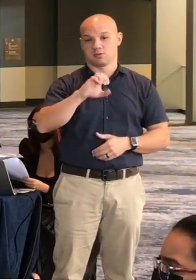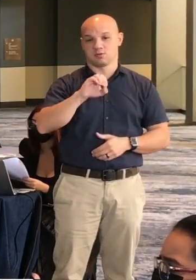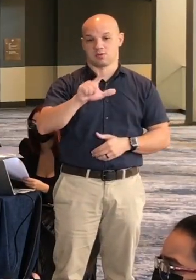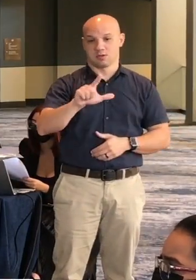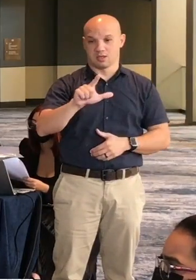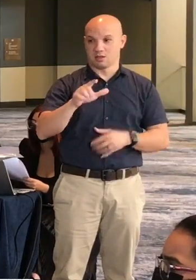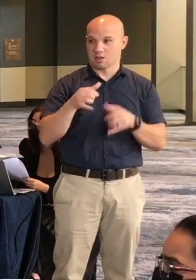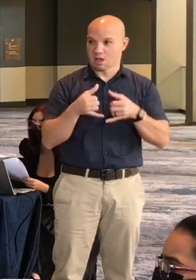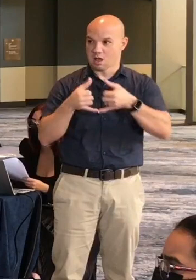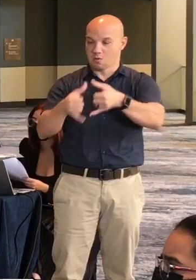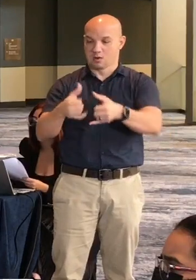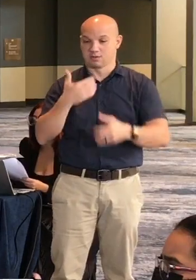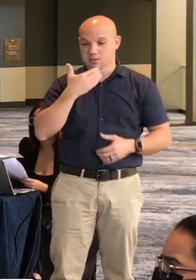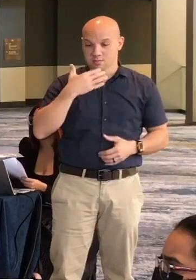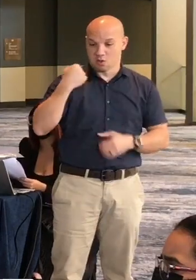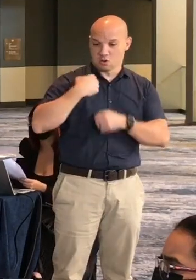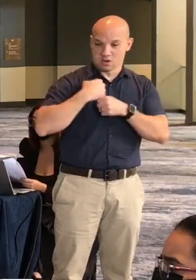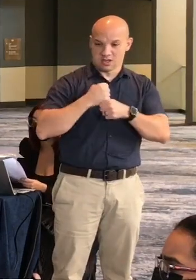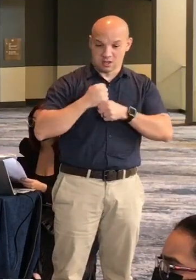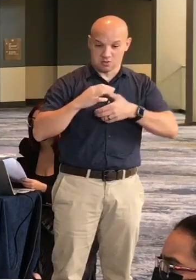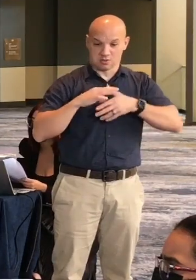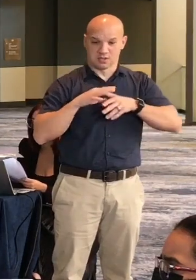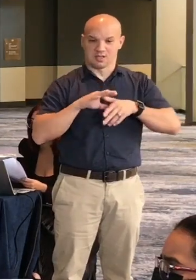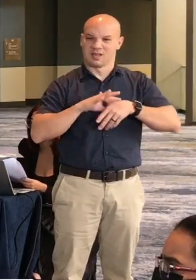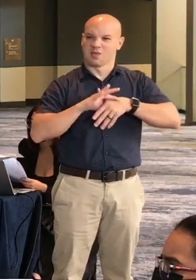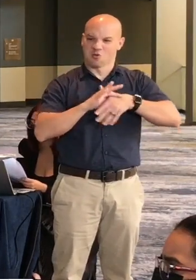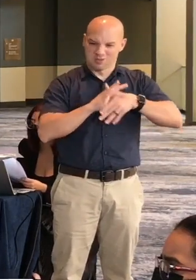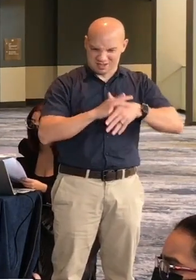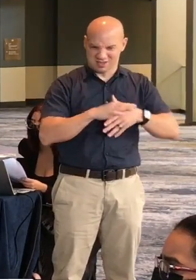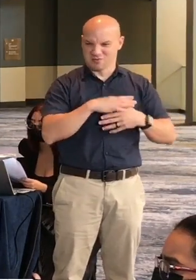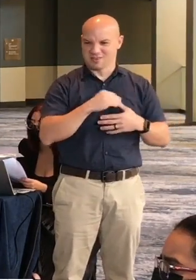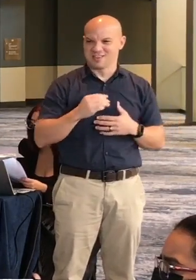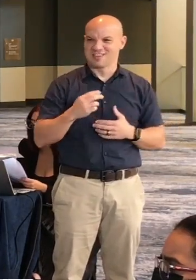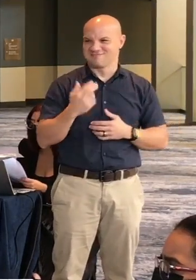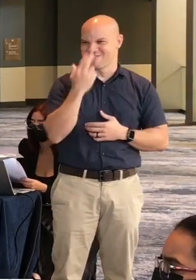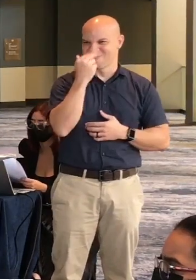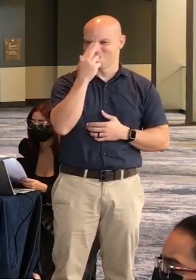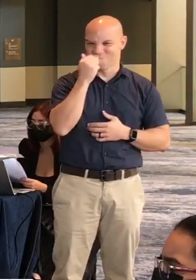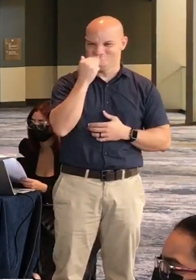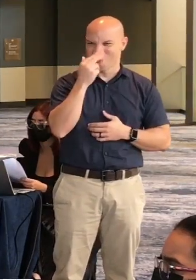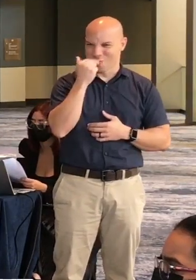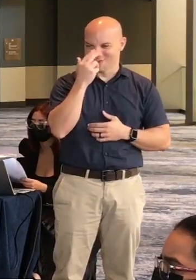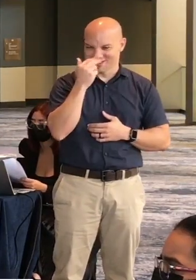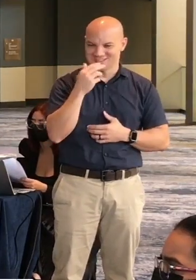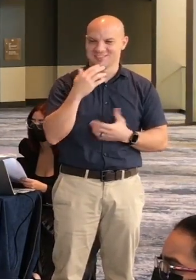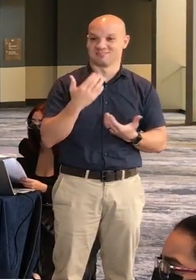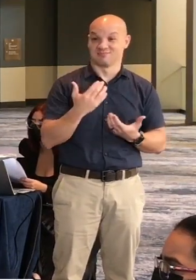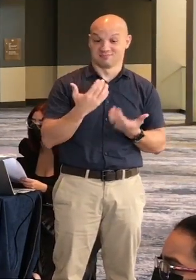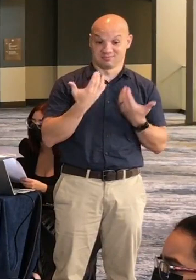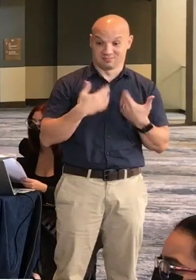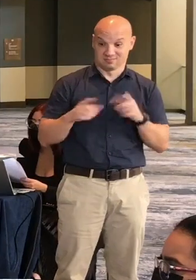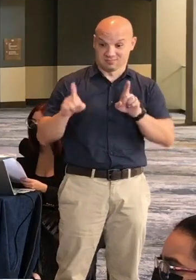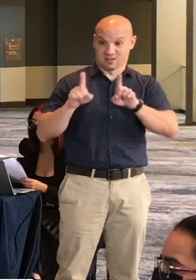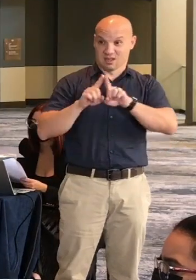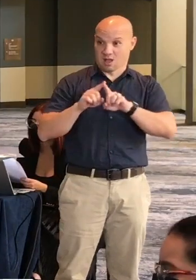como mejor creador de contenido y comediantes en las redes. Ha grabado con Tito Bambino